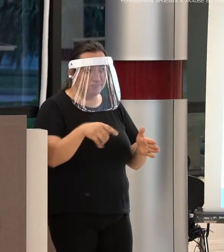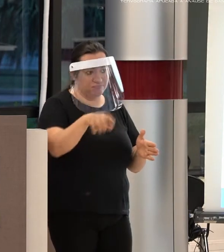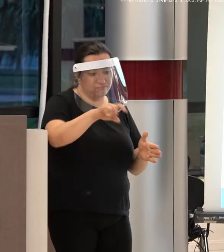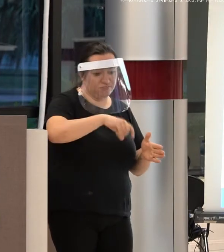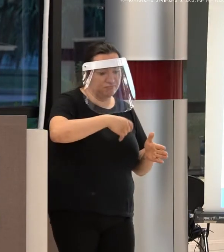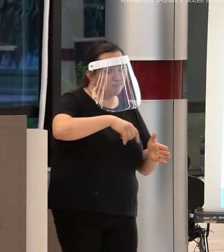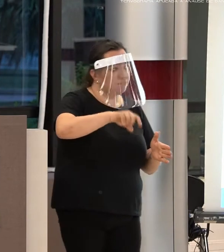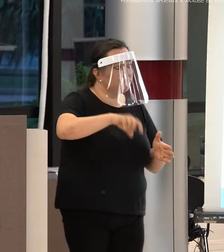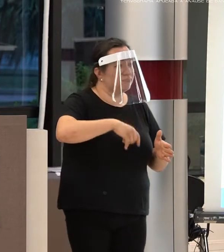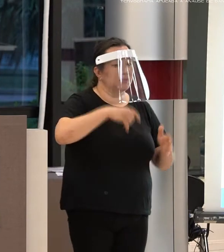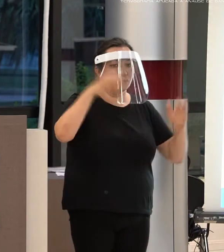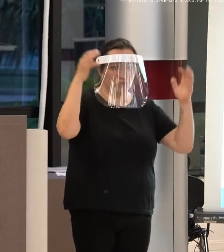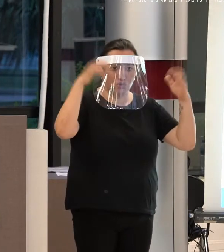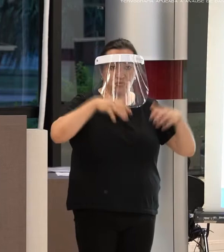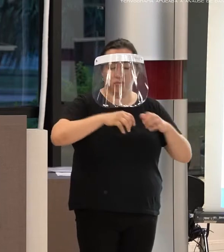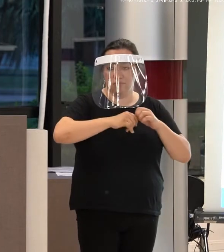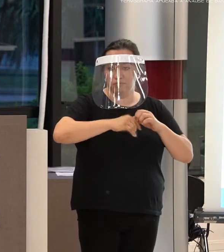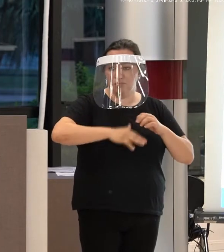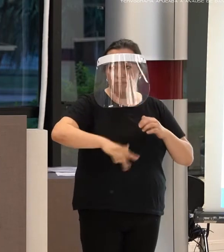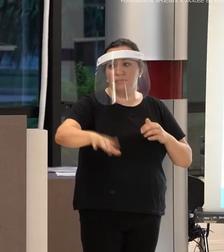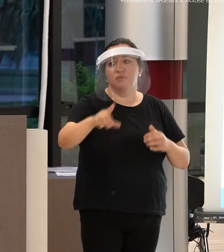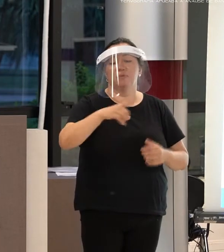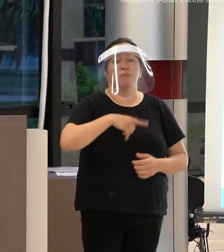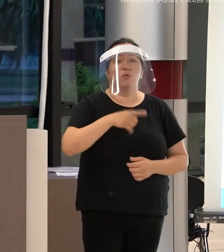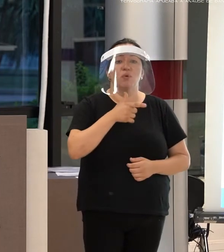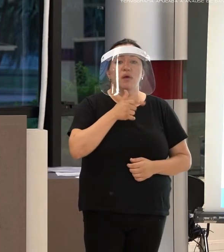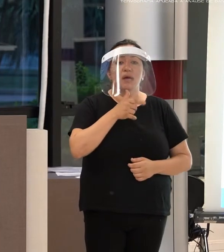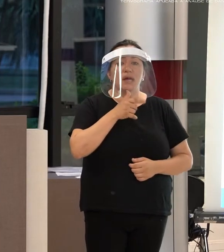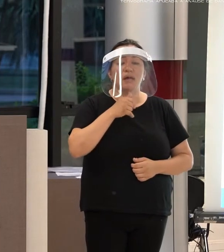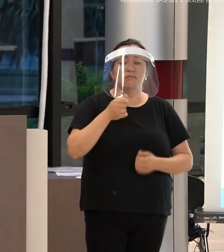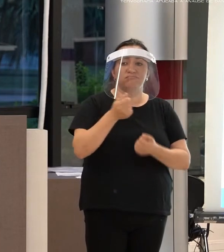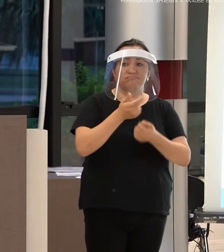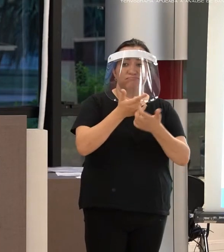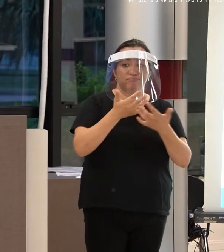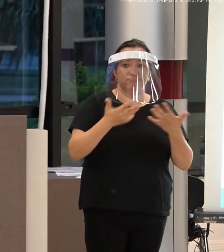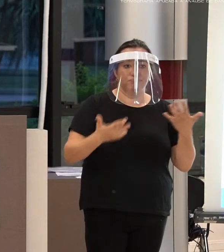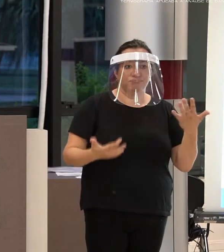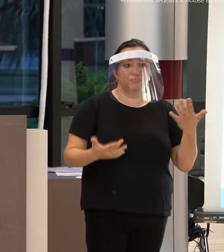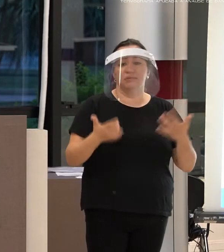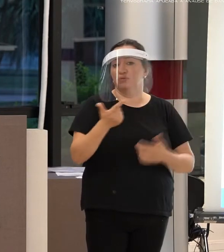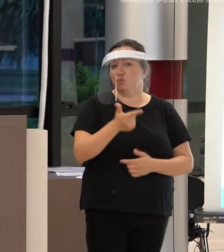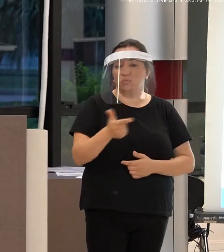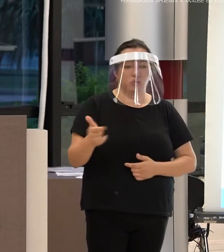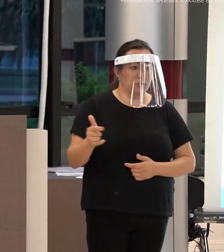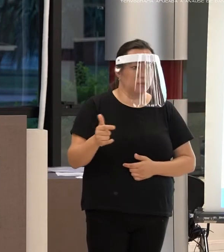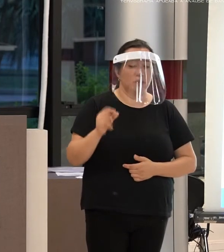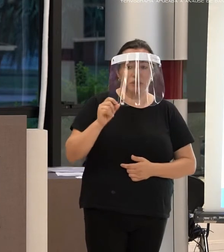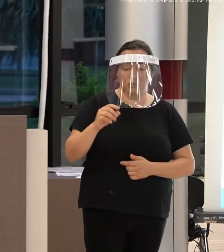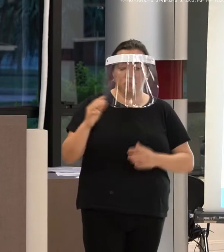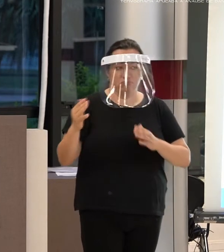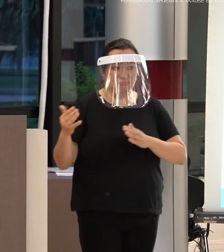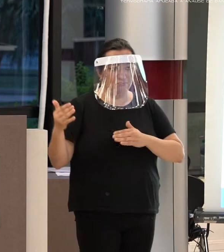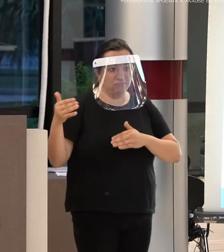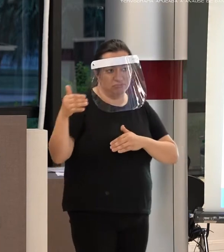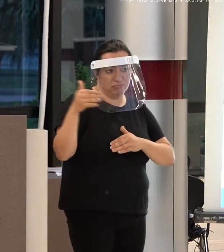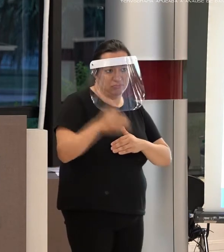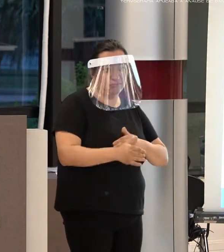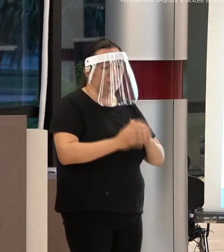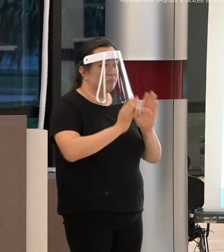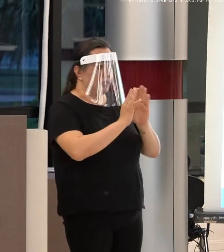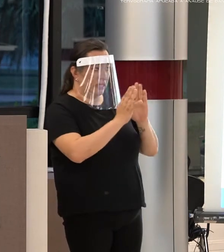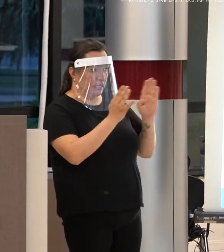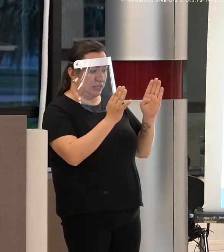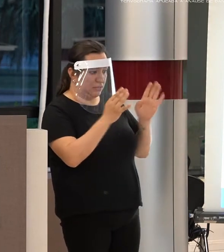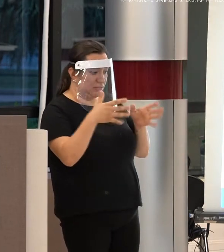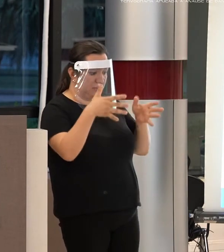onde que a chuva cai. Ali tem muita umidade. E aí nós mostramos para eles que se esse arquivo morto